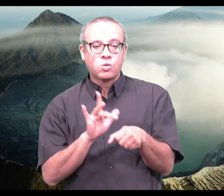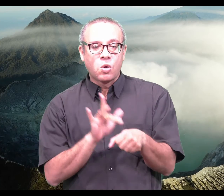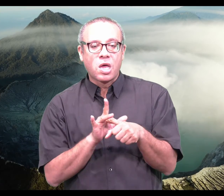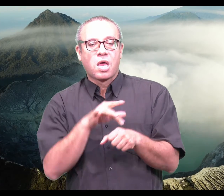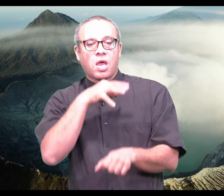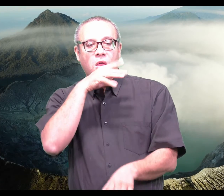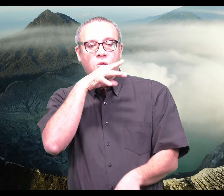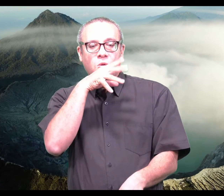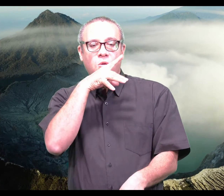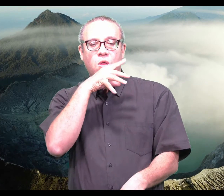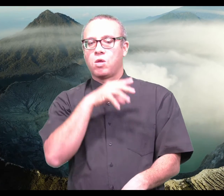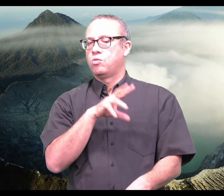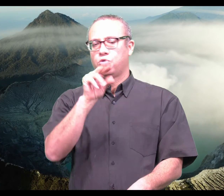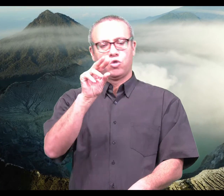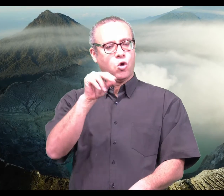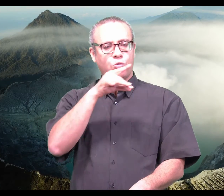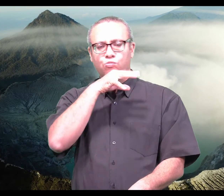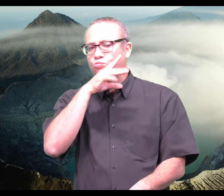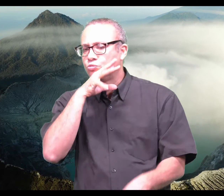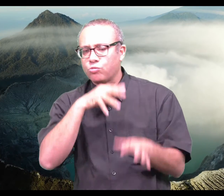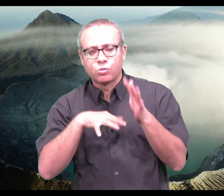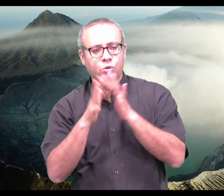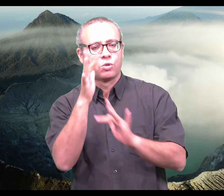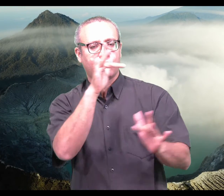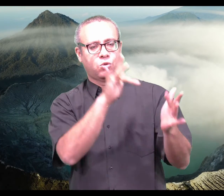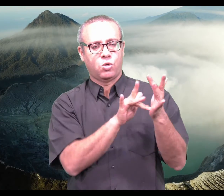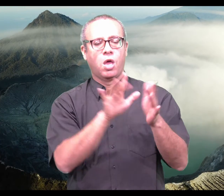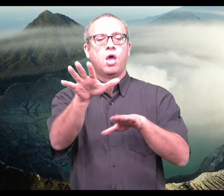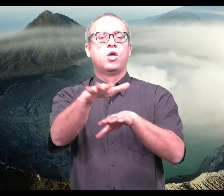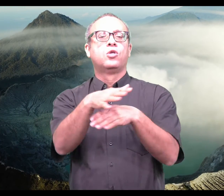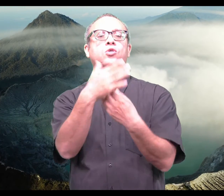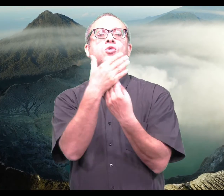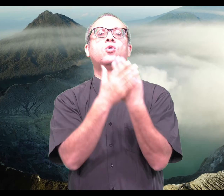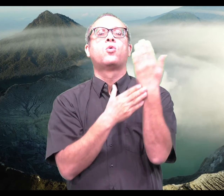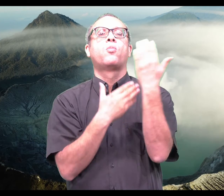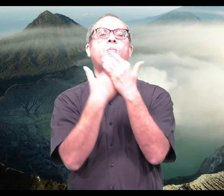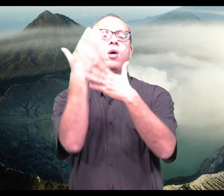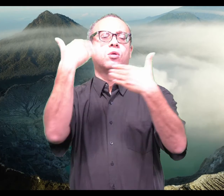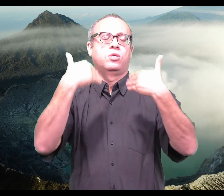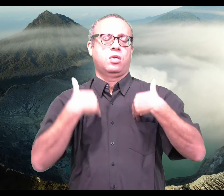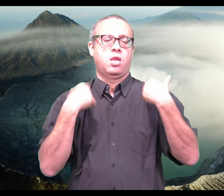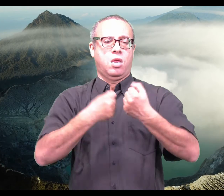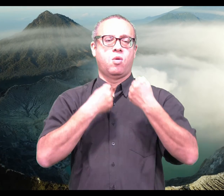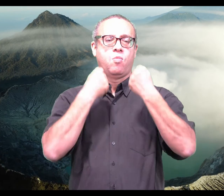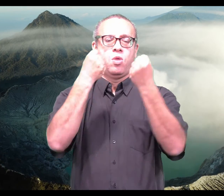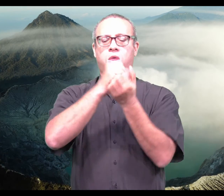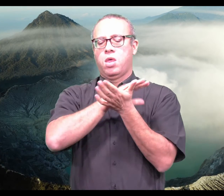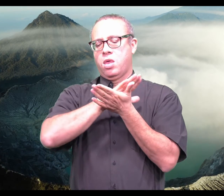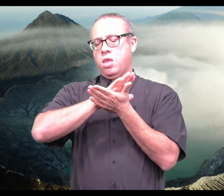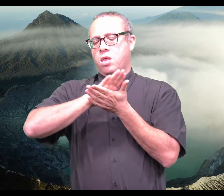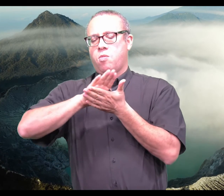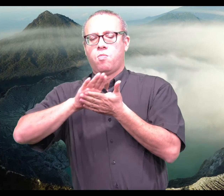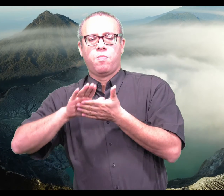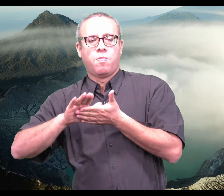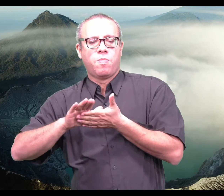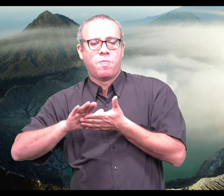suciedad, nunca se ensucia. Más bien su mano tiene el poder de limpiar la podredumbre.